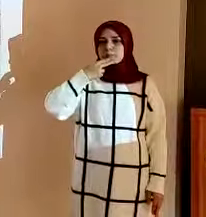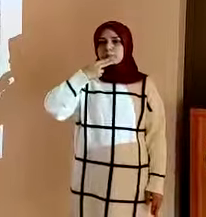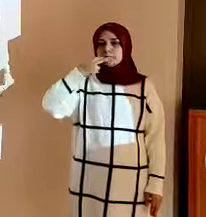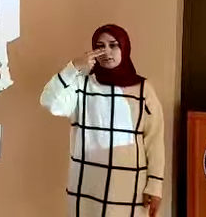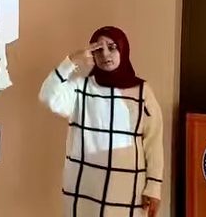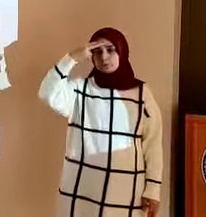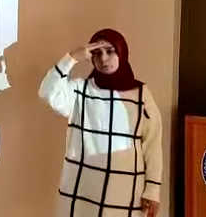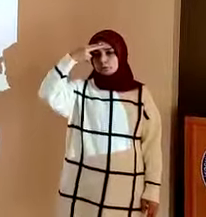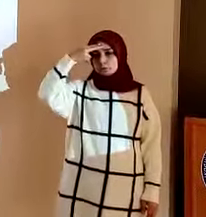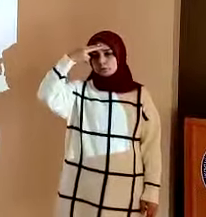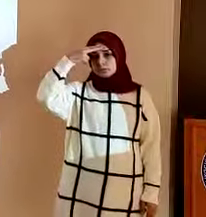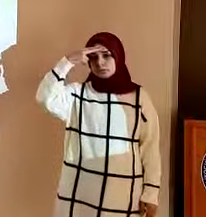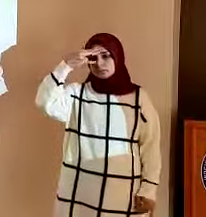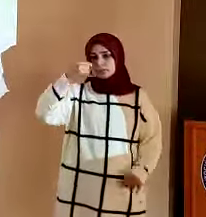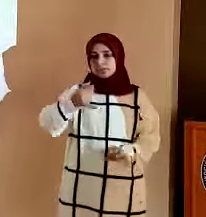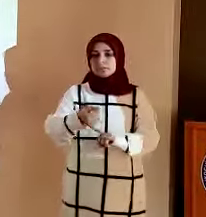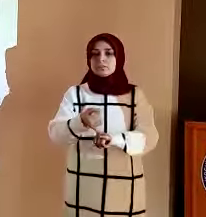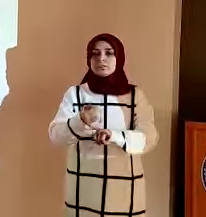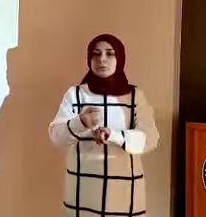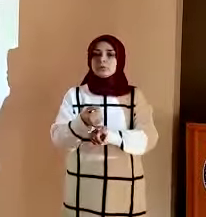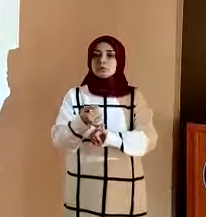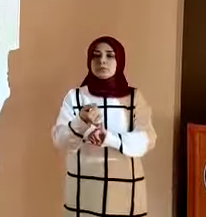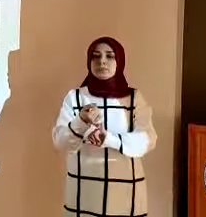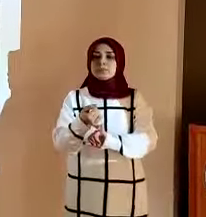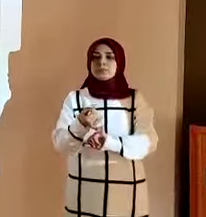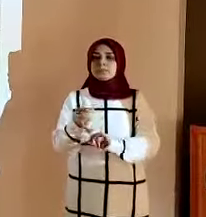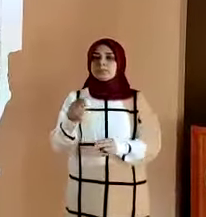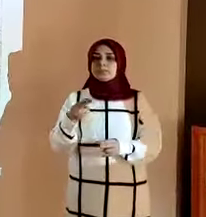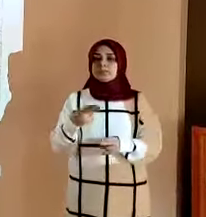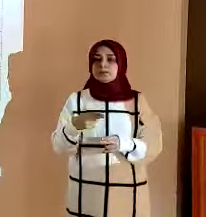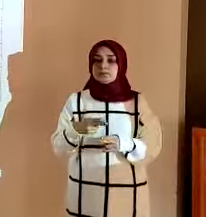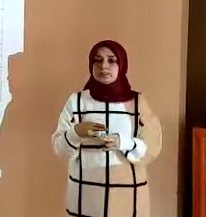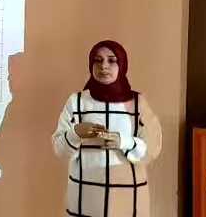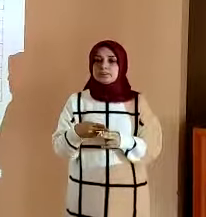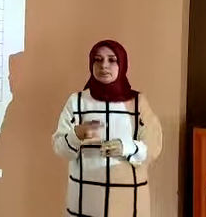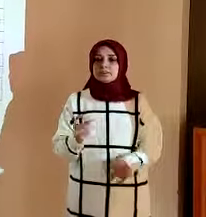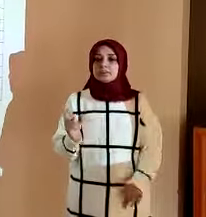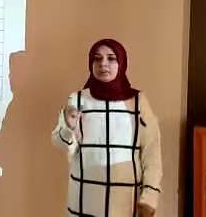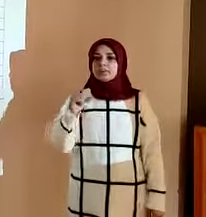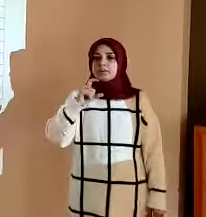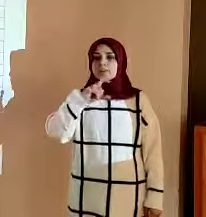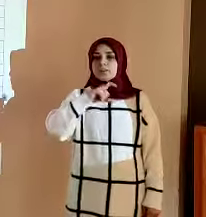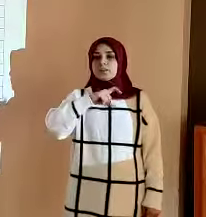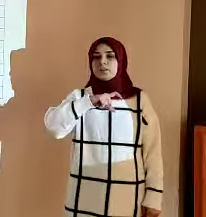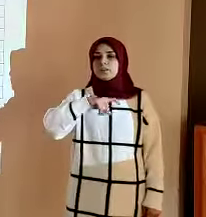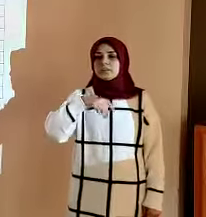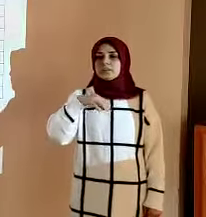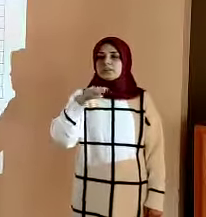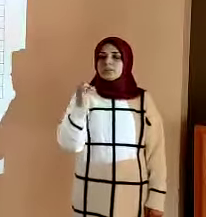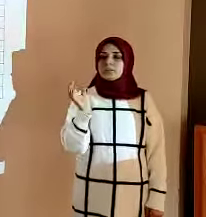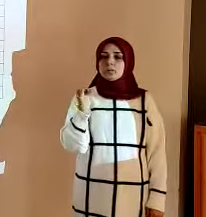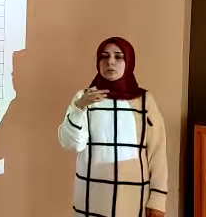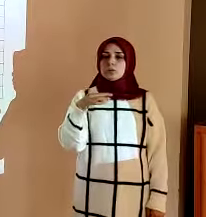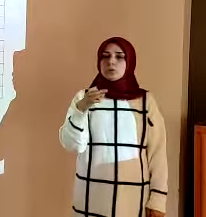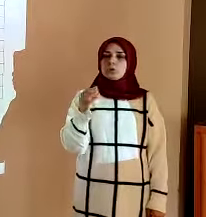perşembe, cuma, cumartesi, pazar, ay,